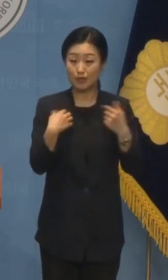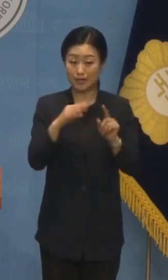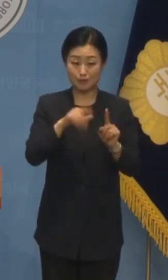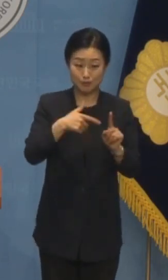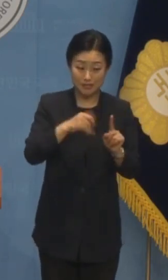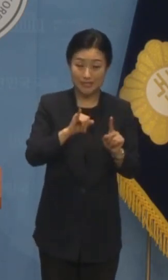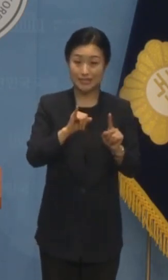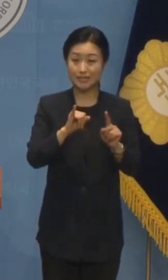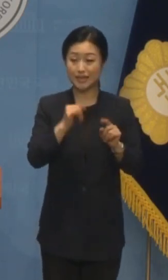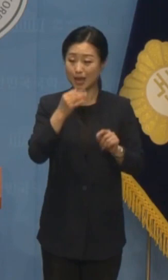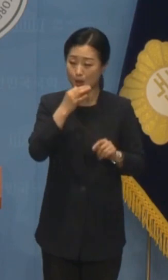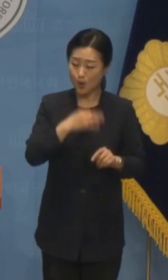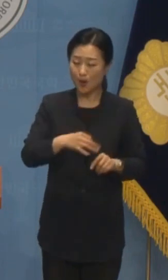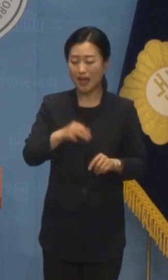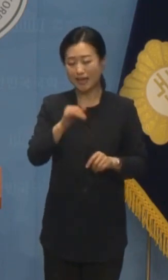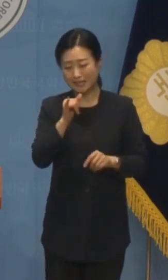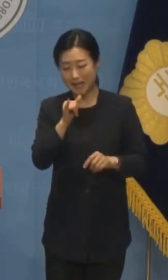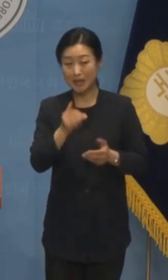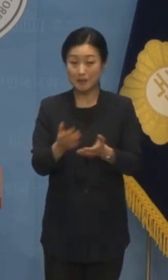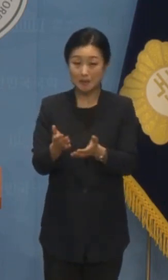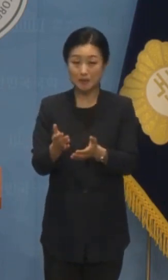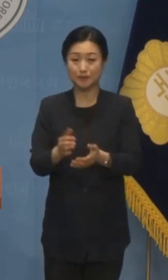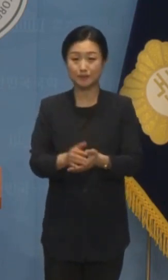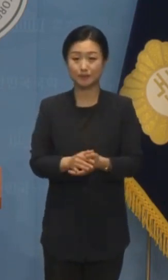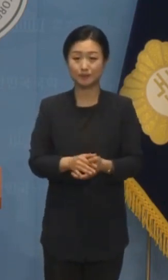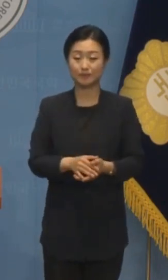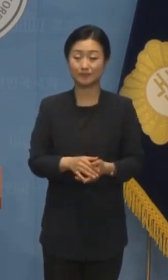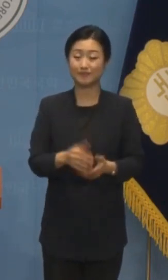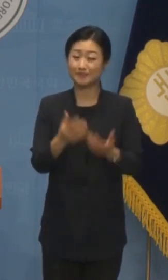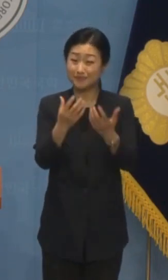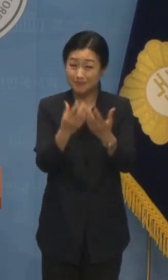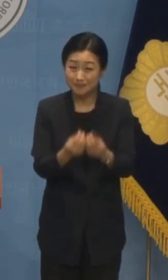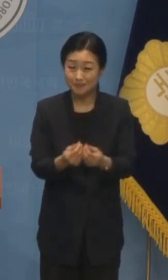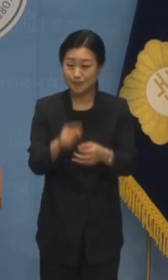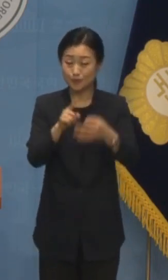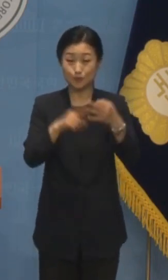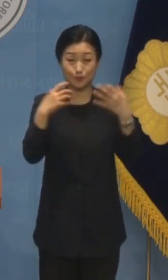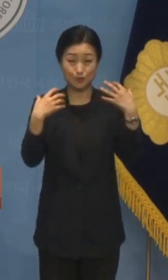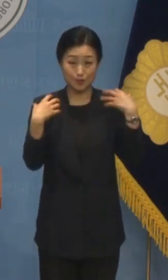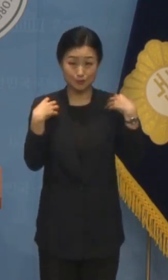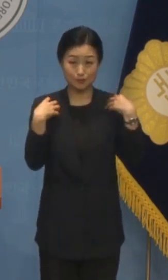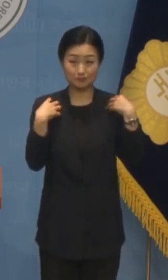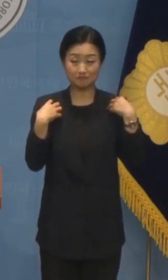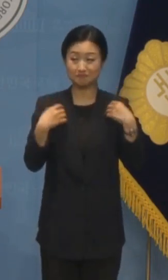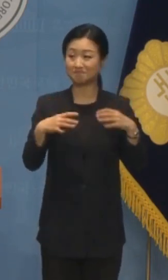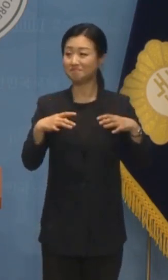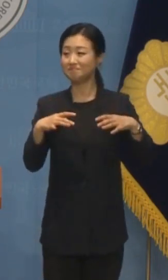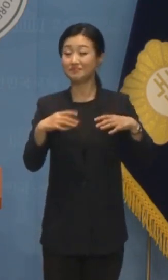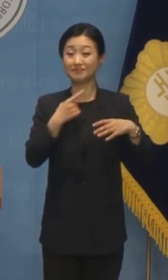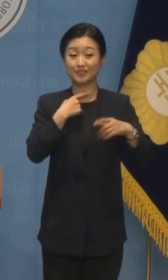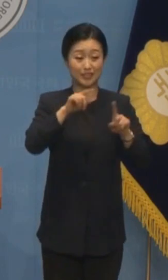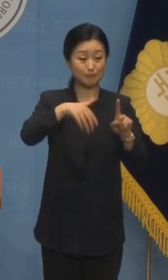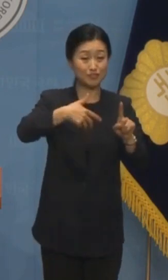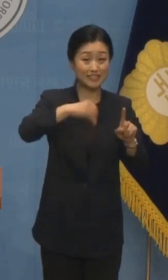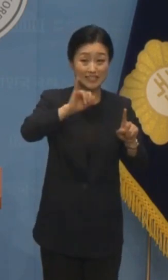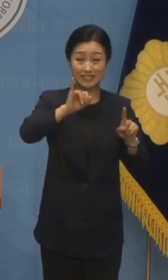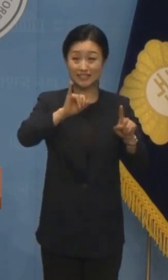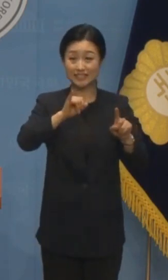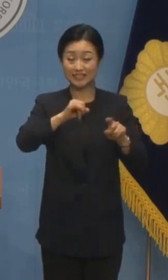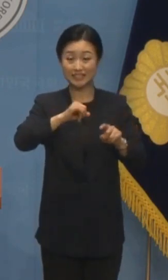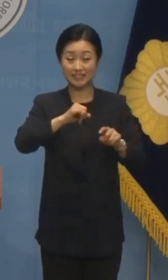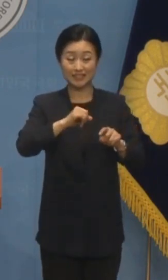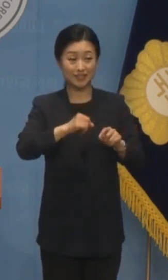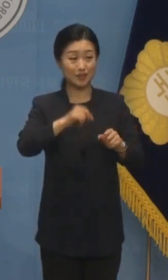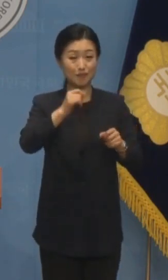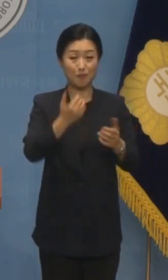따른 기저효과라고 변명합니다. 같은 논리라면요. 윤석열 정부가 득이양양하면서 자랑했던 1분기의 예상보다